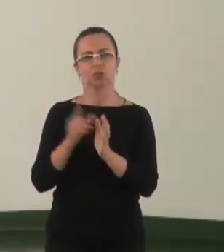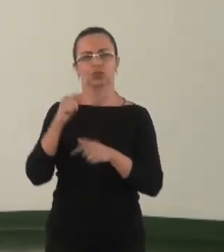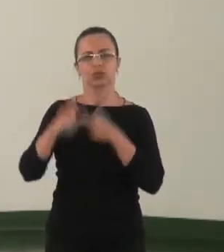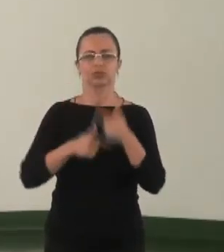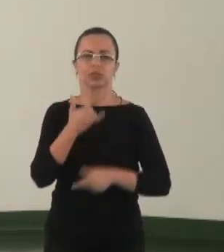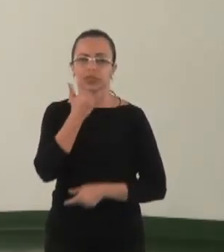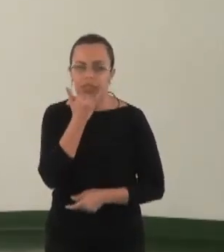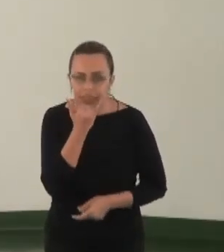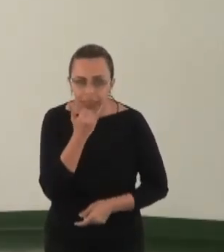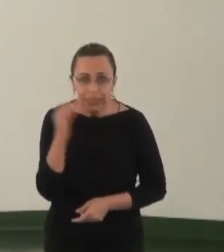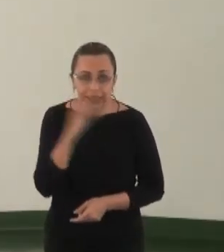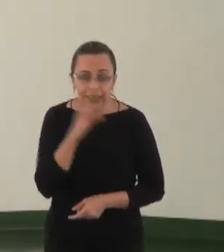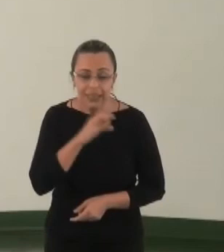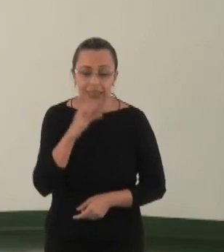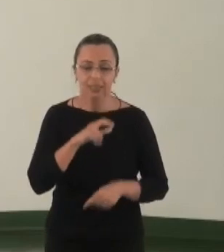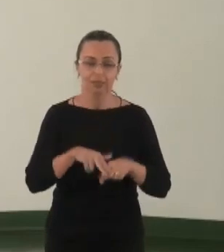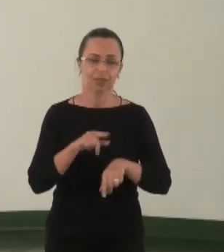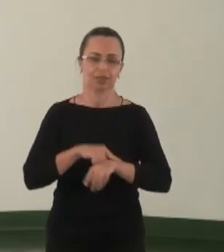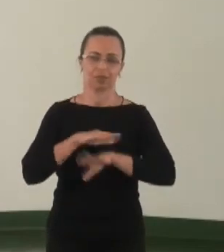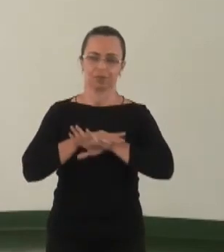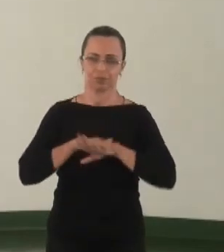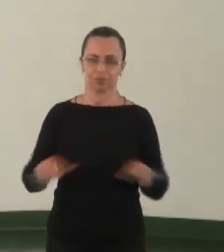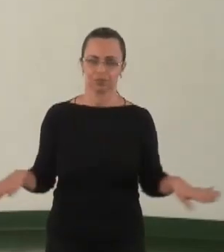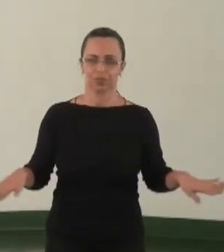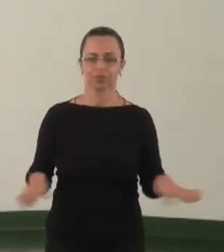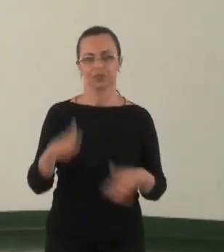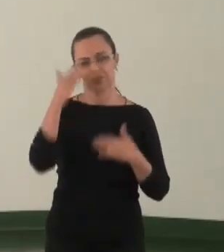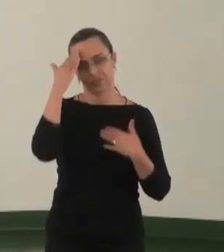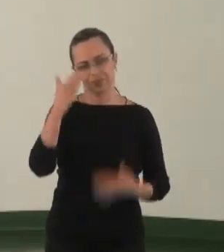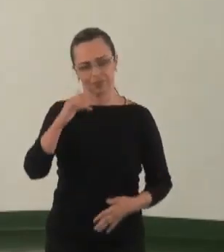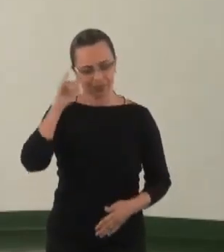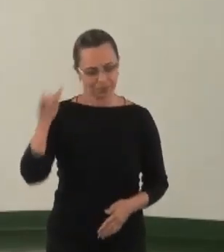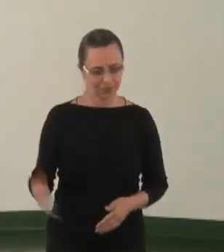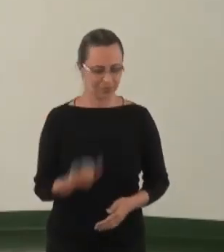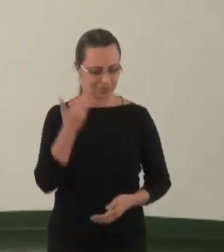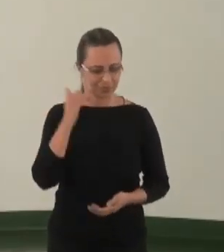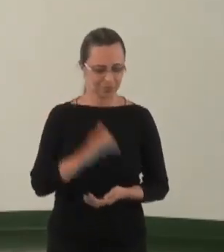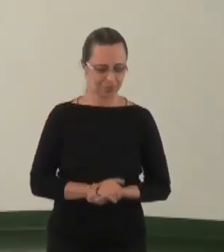Peço desculpas pela fala rápida, porque já encerrou meu tempo já. Agradeço a oportunidade. Obrigado.